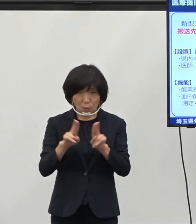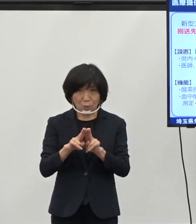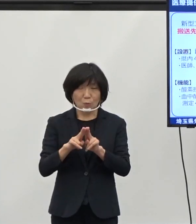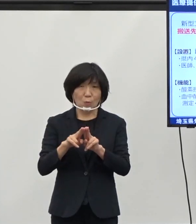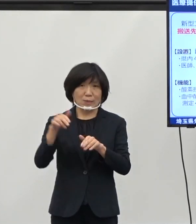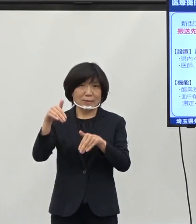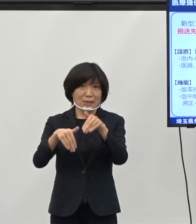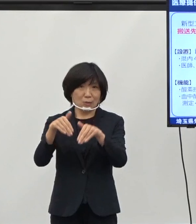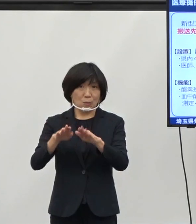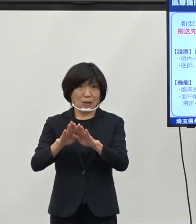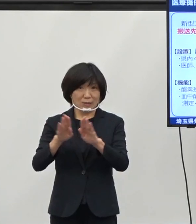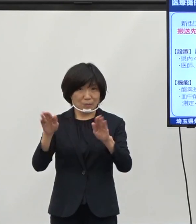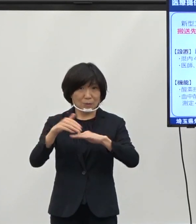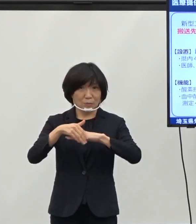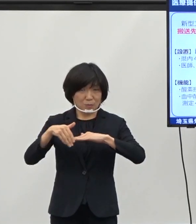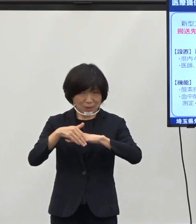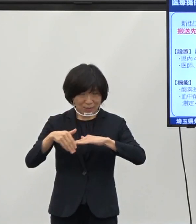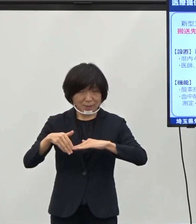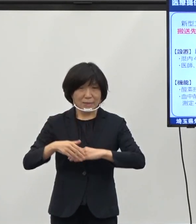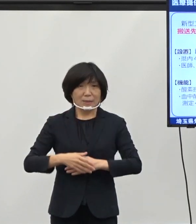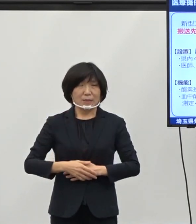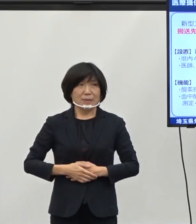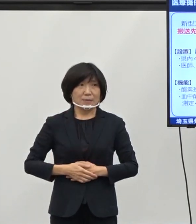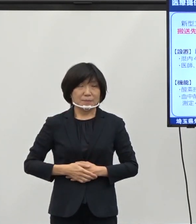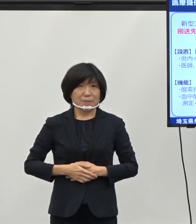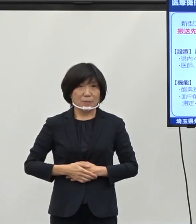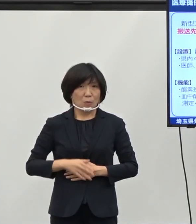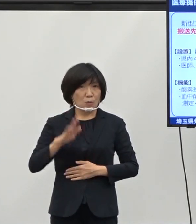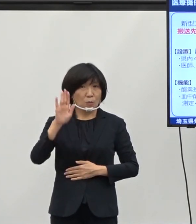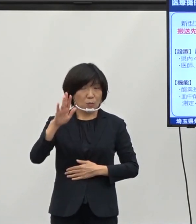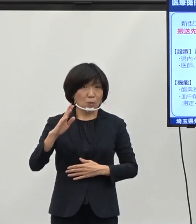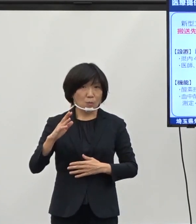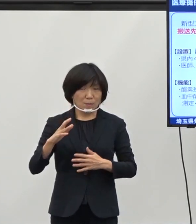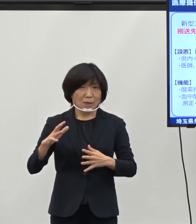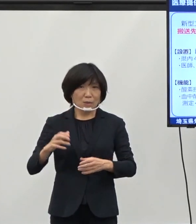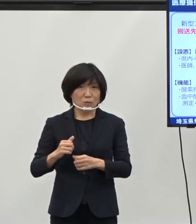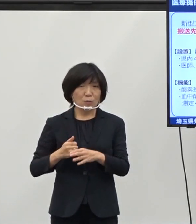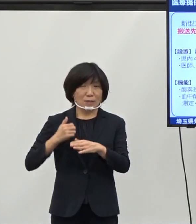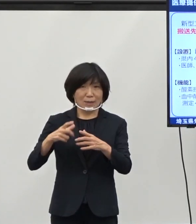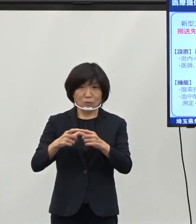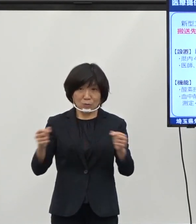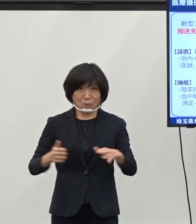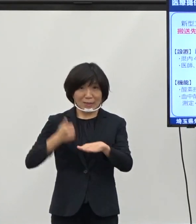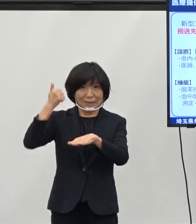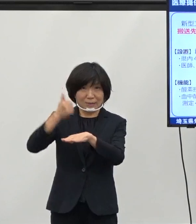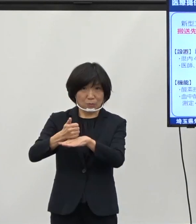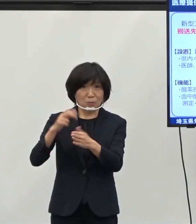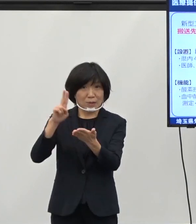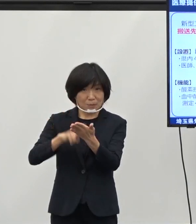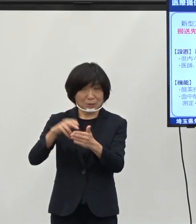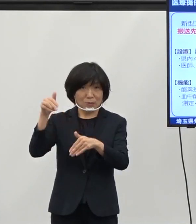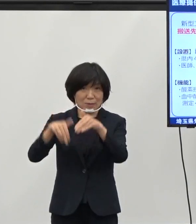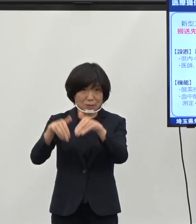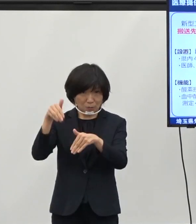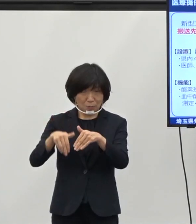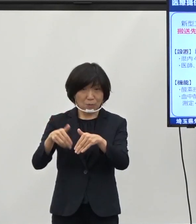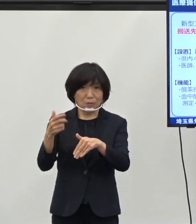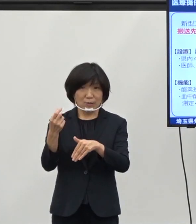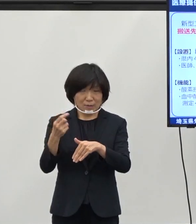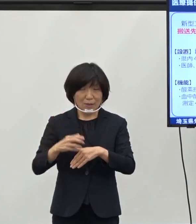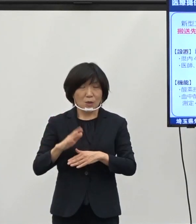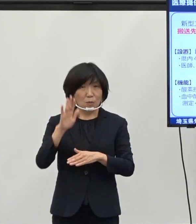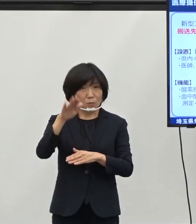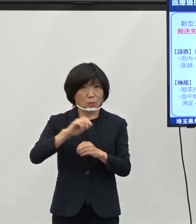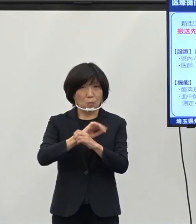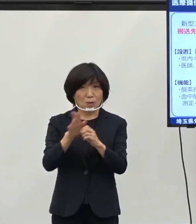です。で、まあ、事実上総理大臣決める選挙となります。で、まあ、政府与党は今のところコロナ